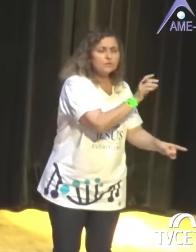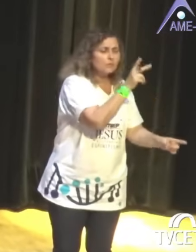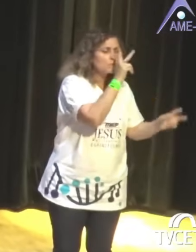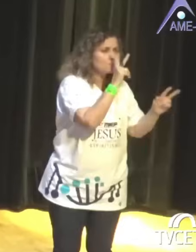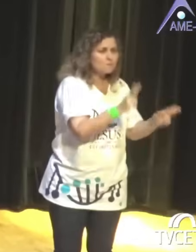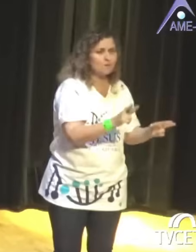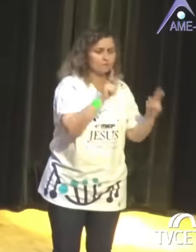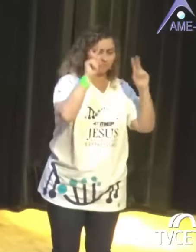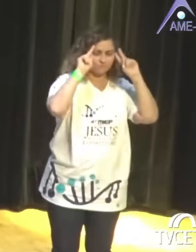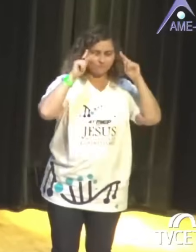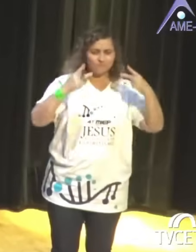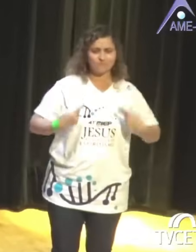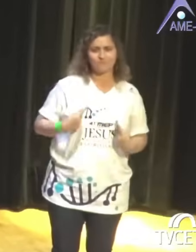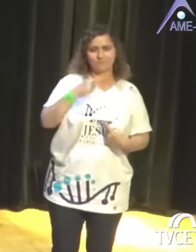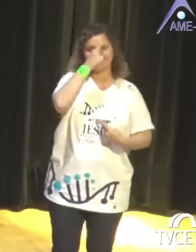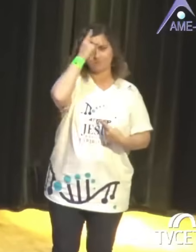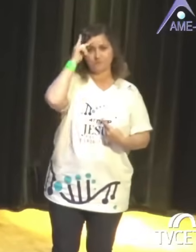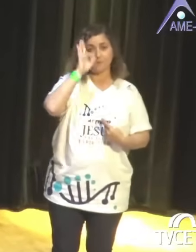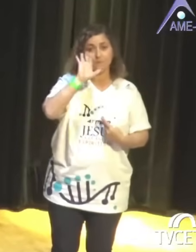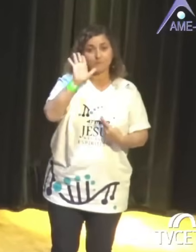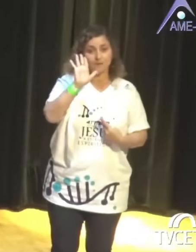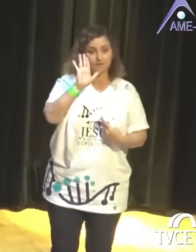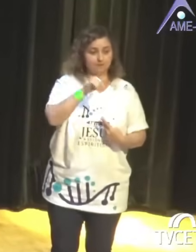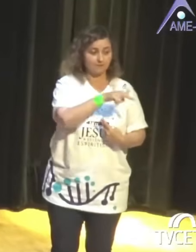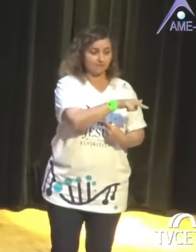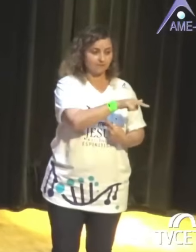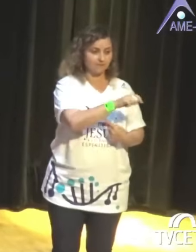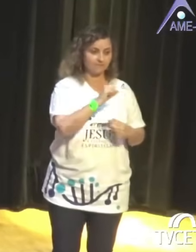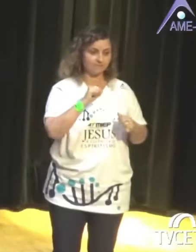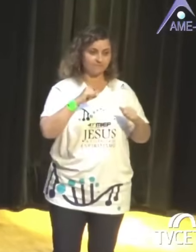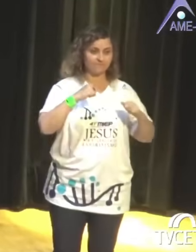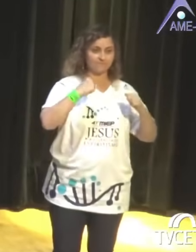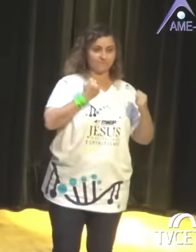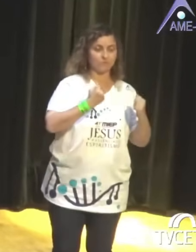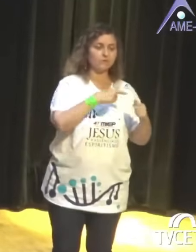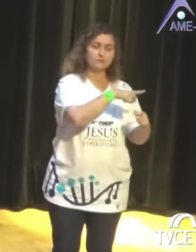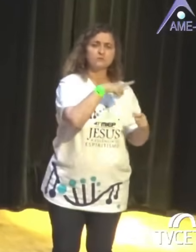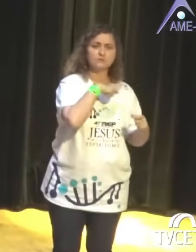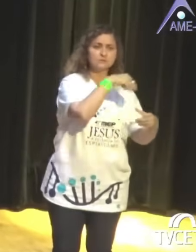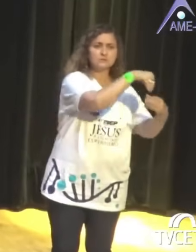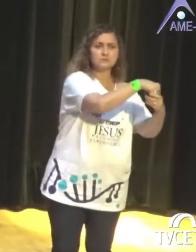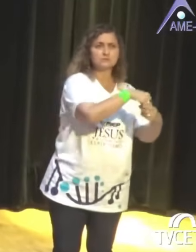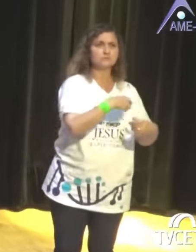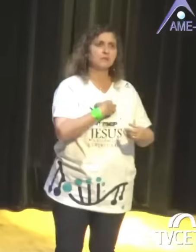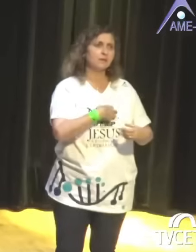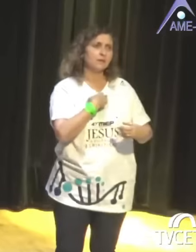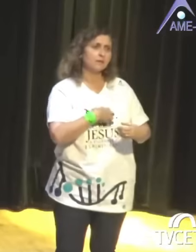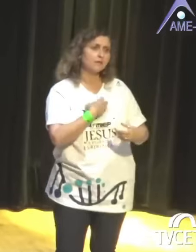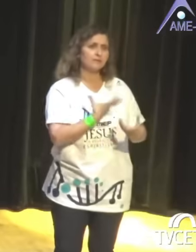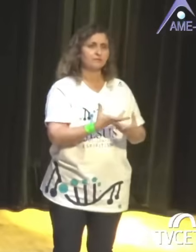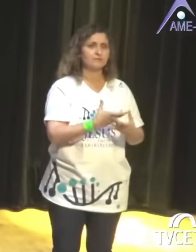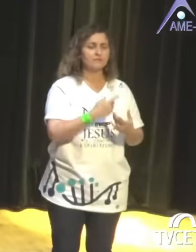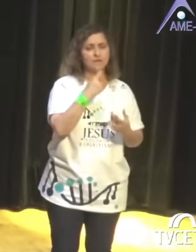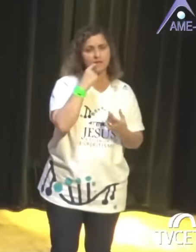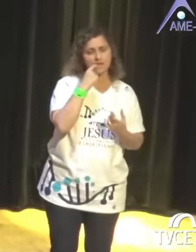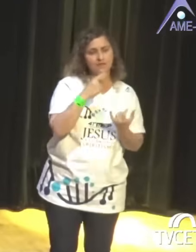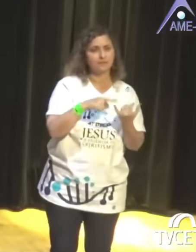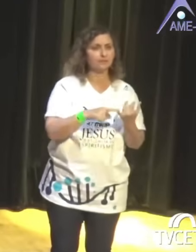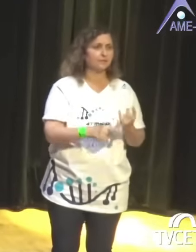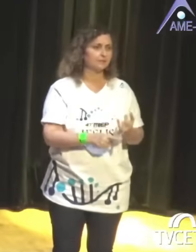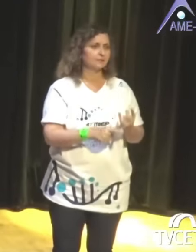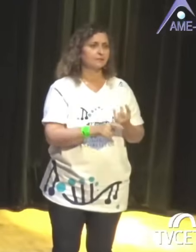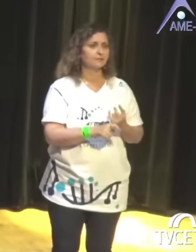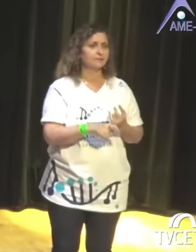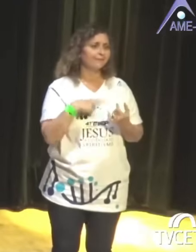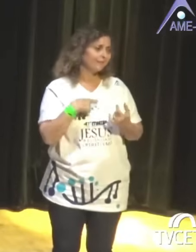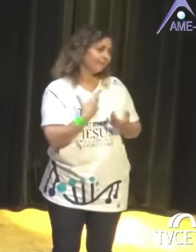que significa esse Deus ele fica magoado ele tem raiva ele tem ciúme você tem